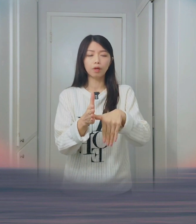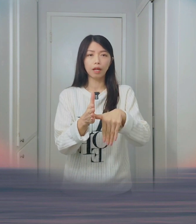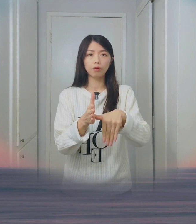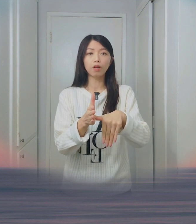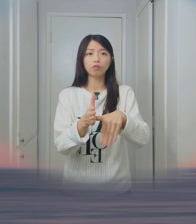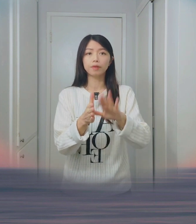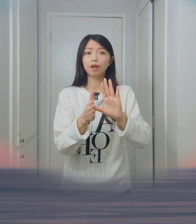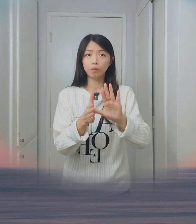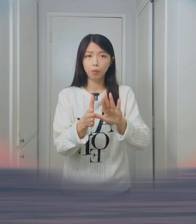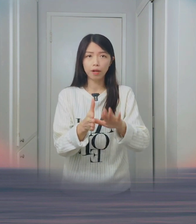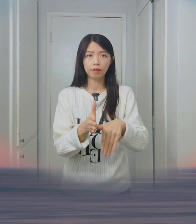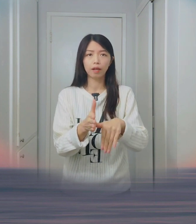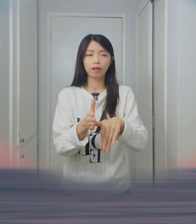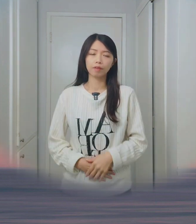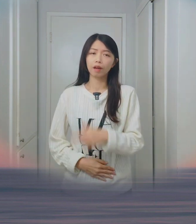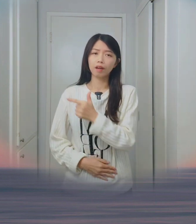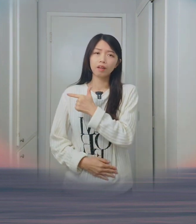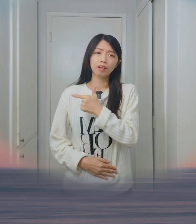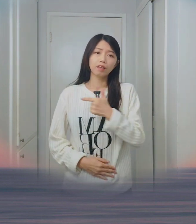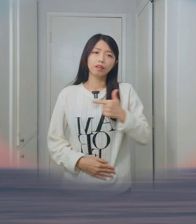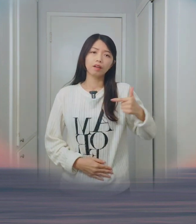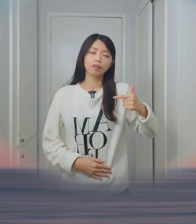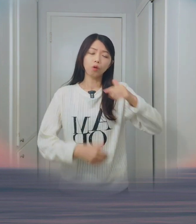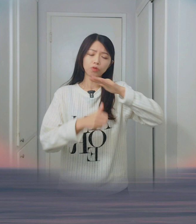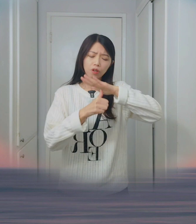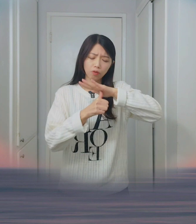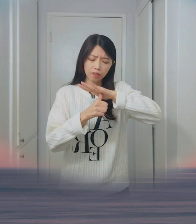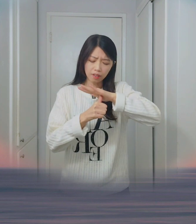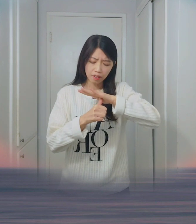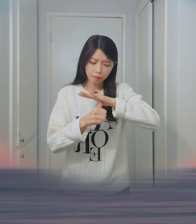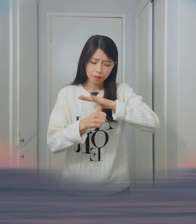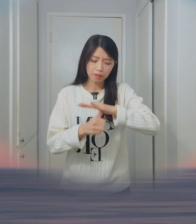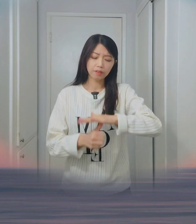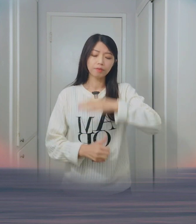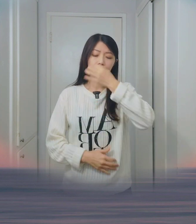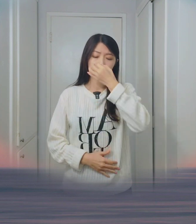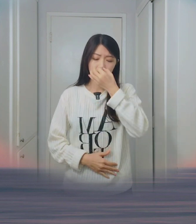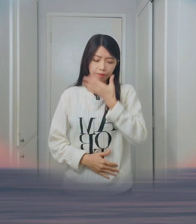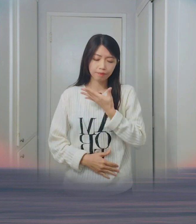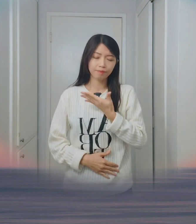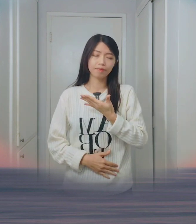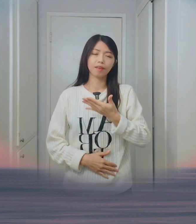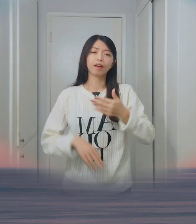그대로 아래로 내려주시면 돼요. 뭐뭐 할 때. 너무 견디기 힘든